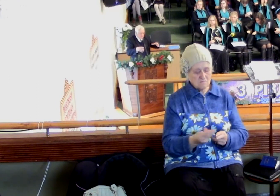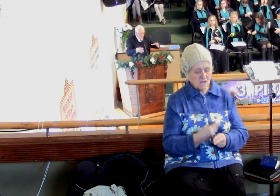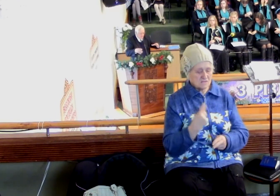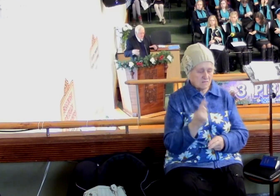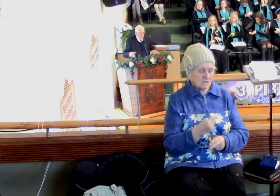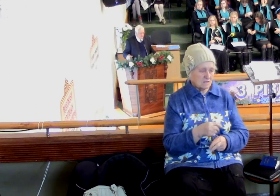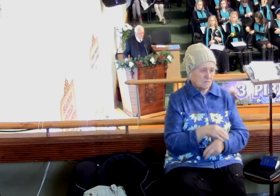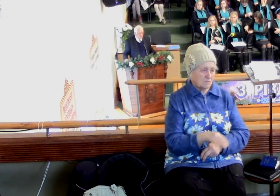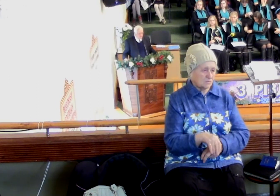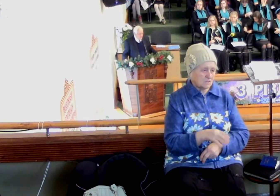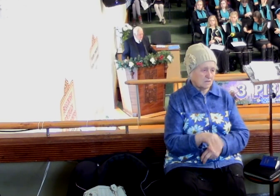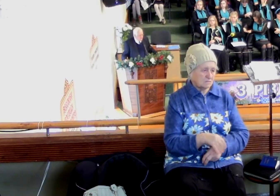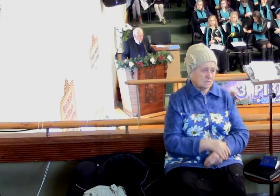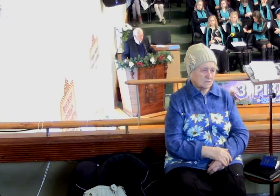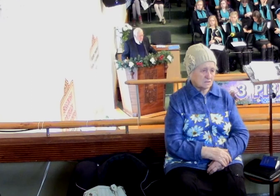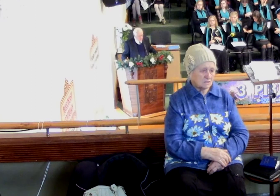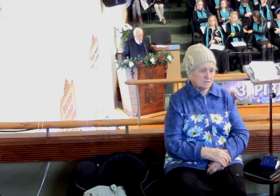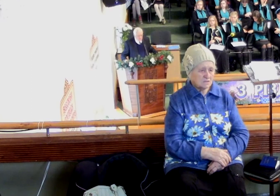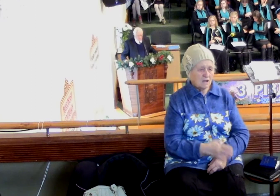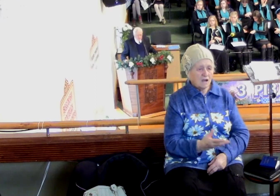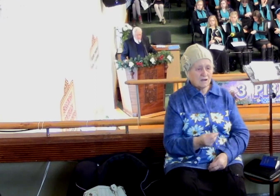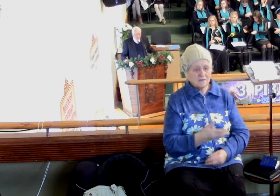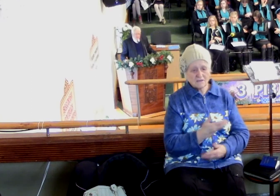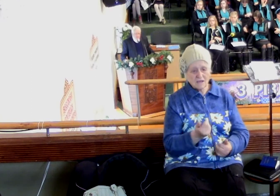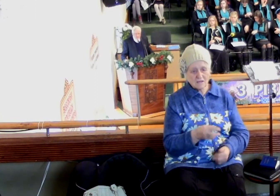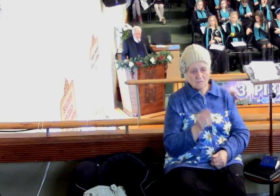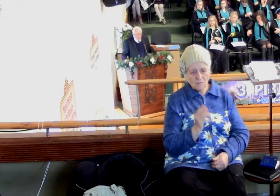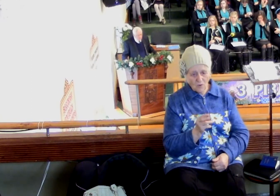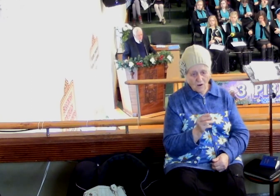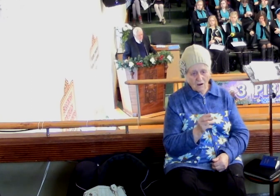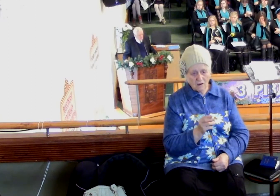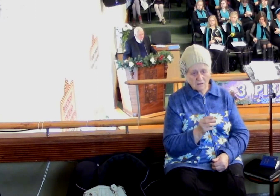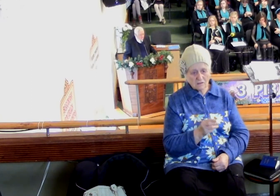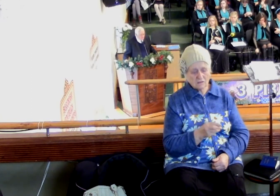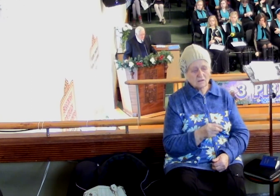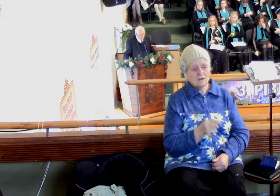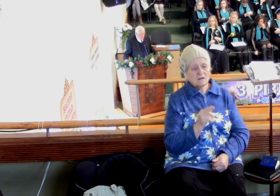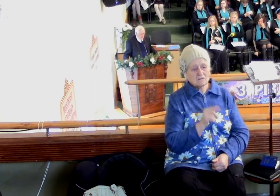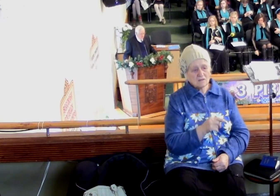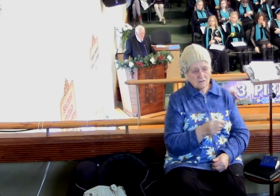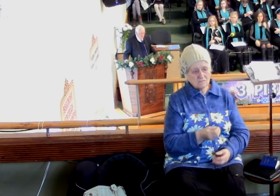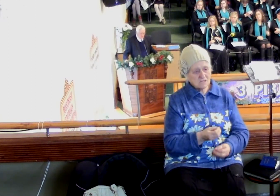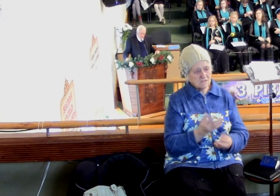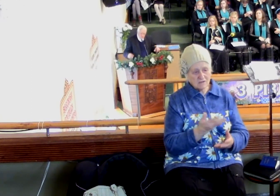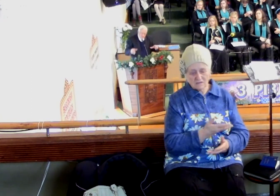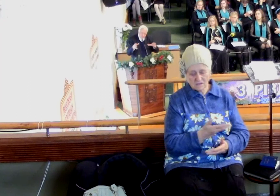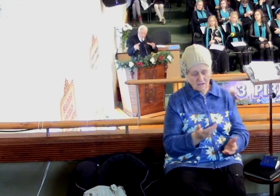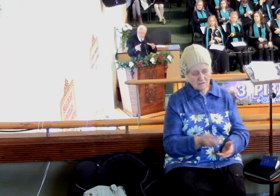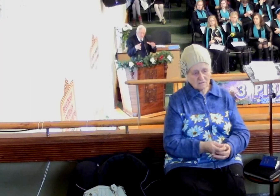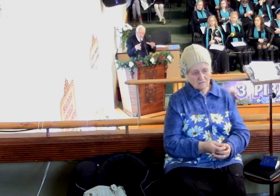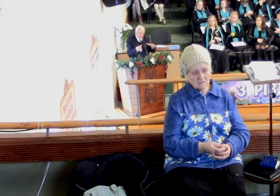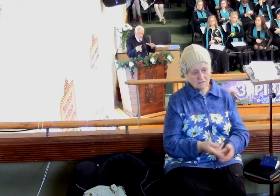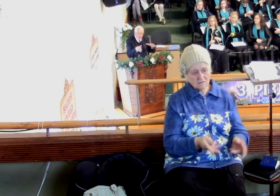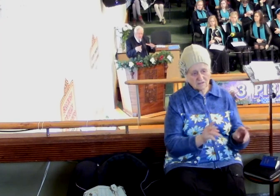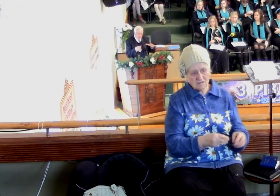пустым. Там, где безбожие, там, где нет Бога, там нет света. Там, куда